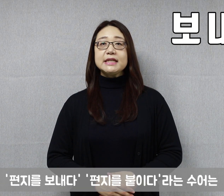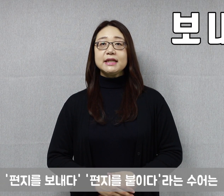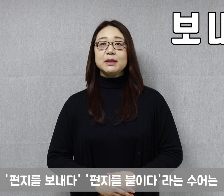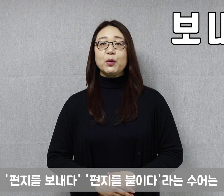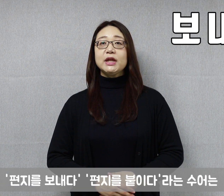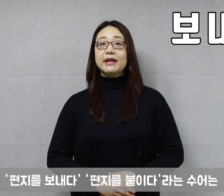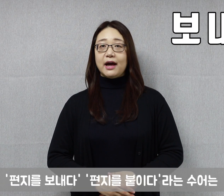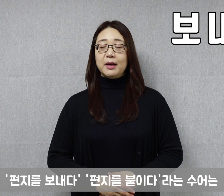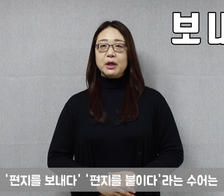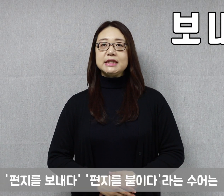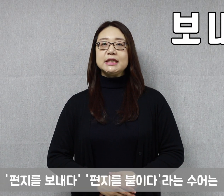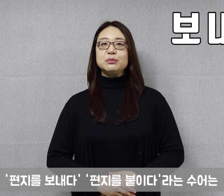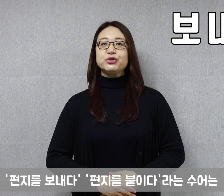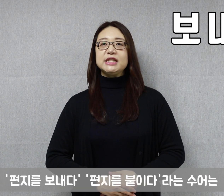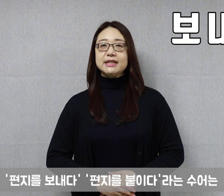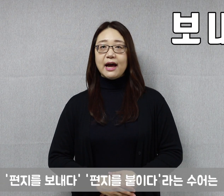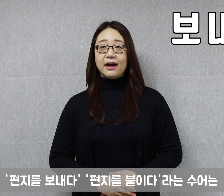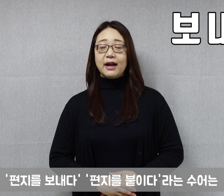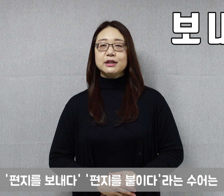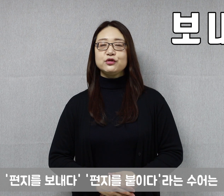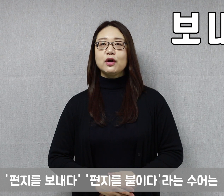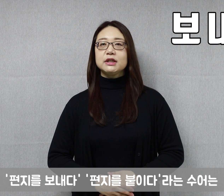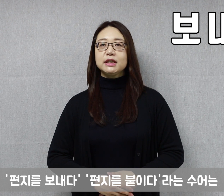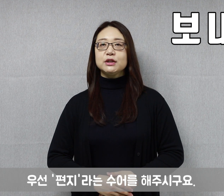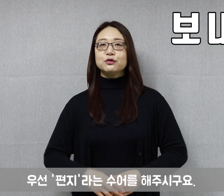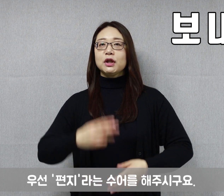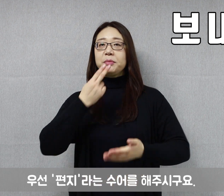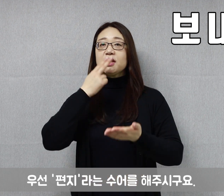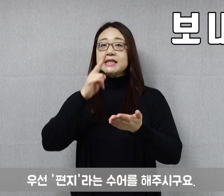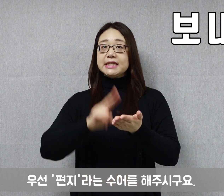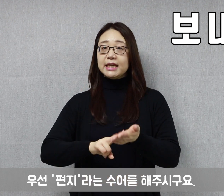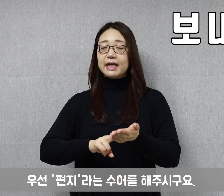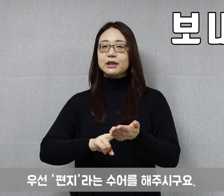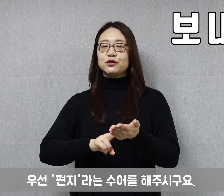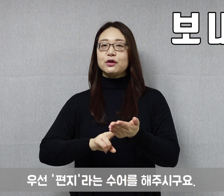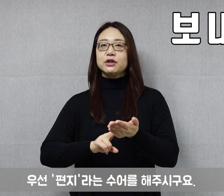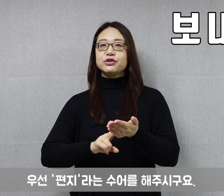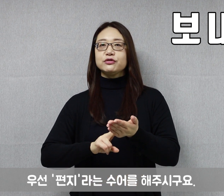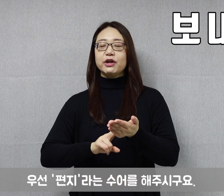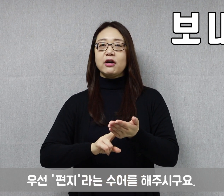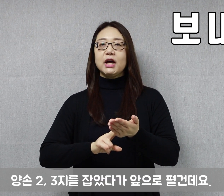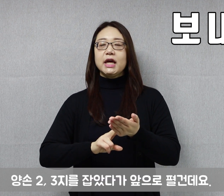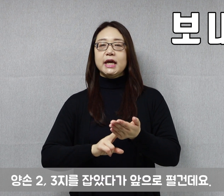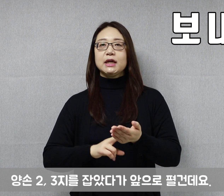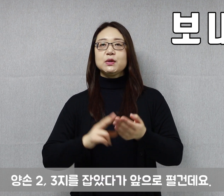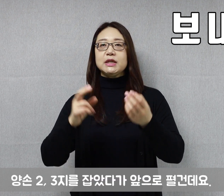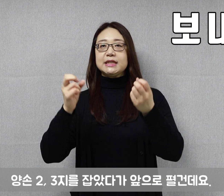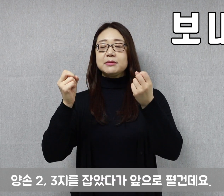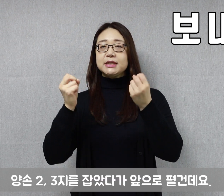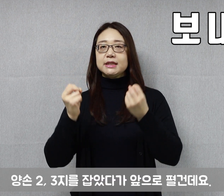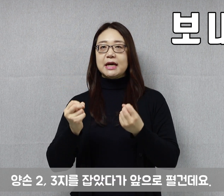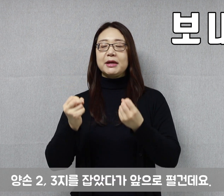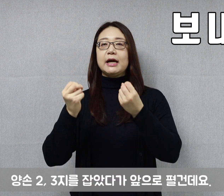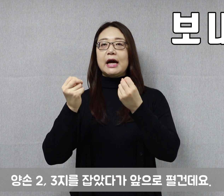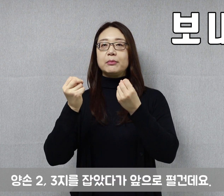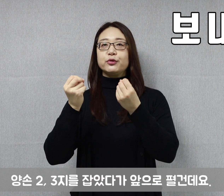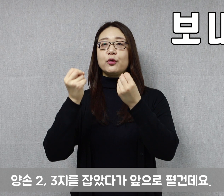편지를 보내다, 편지를 붙이다 라는 수어는 우선 편지라는 수어를 해주시고요. 양손 2, 3지를 잡았다가 앞으로